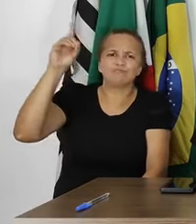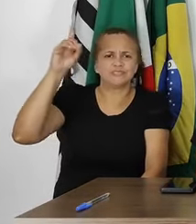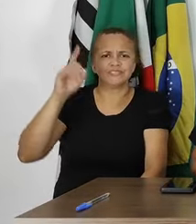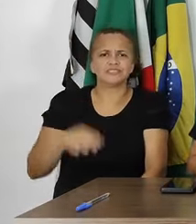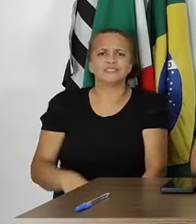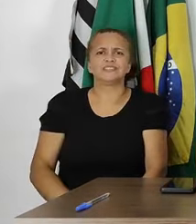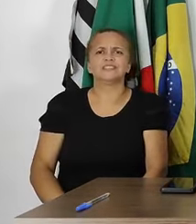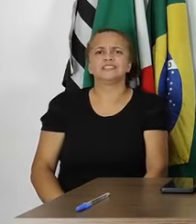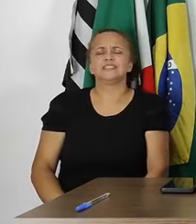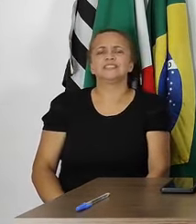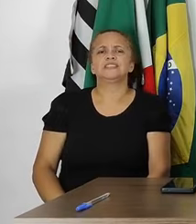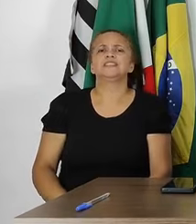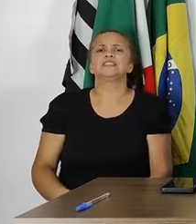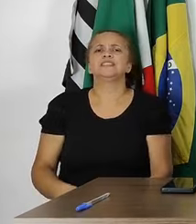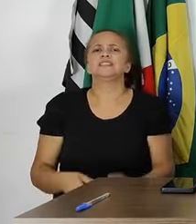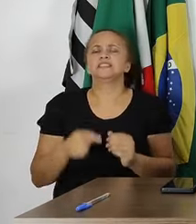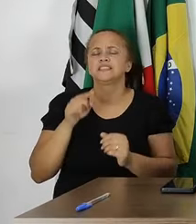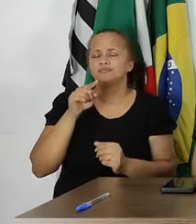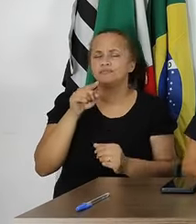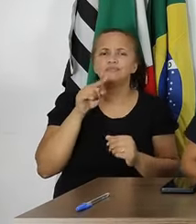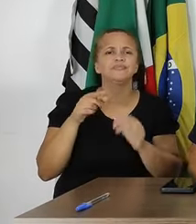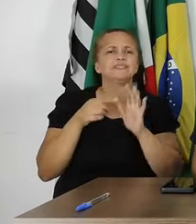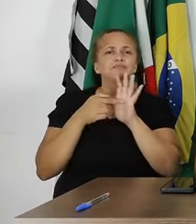vosso corpo,